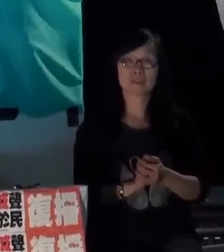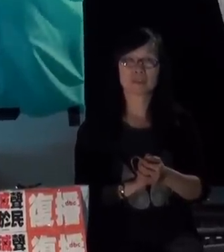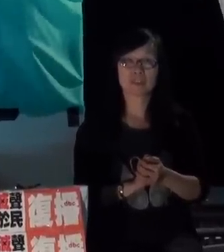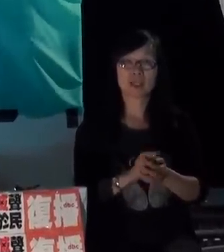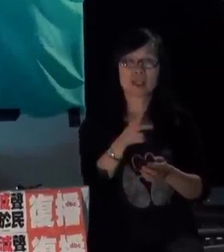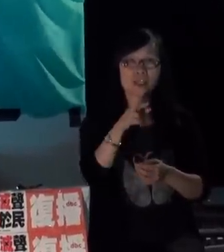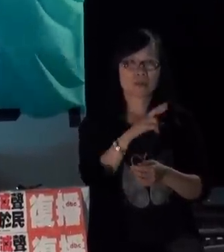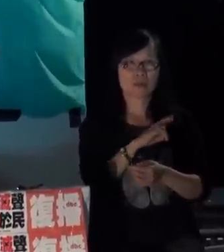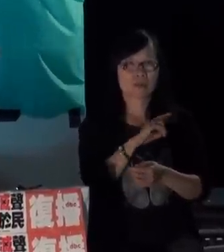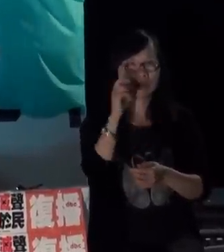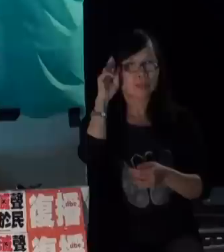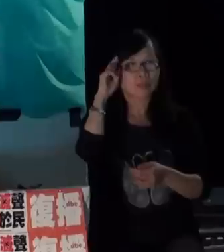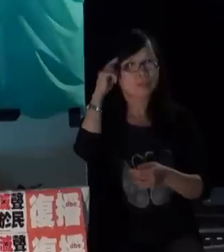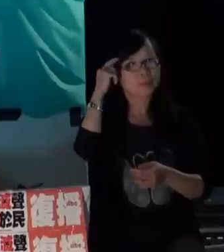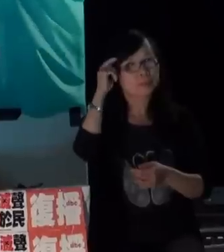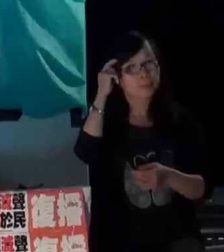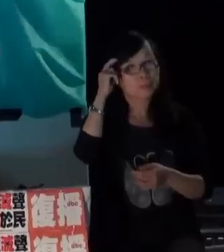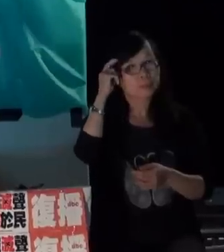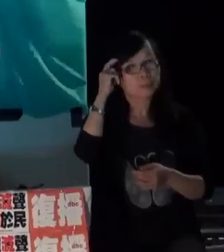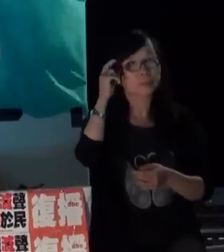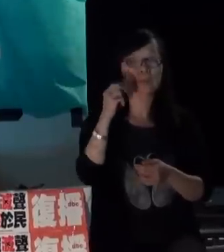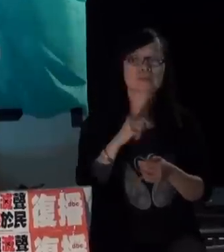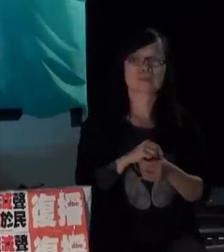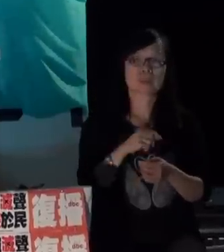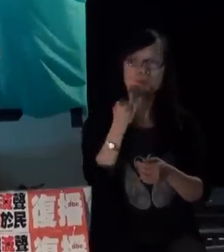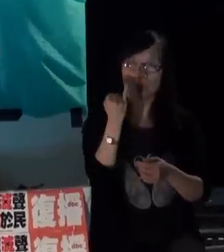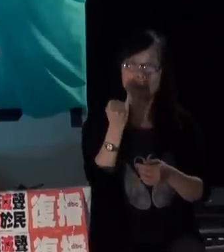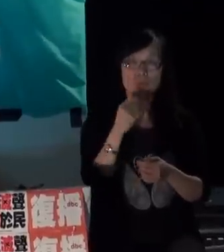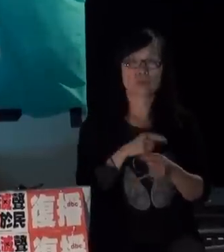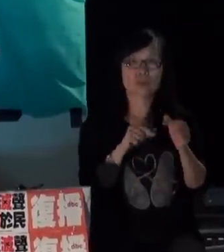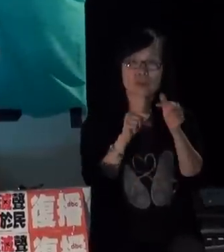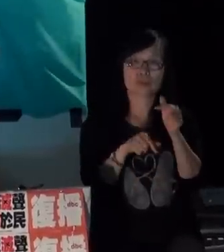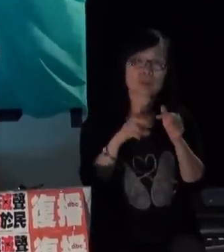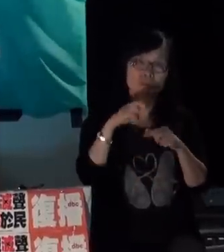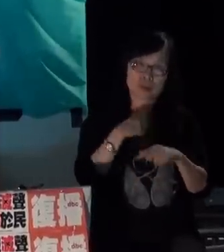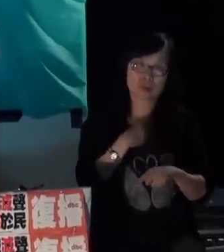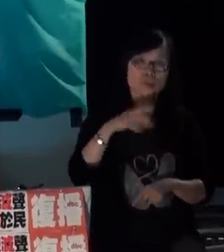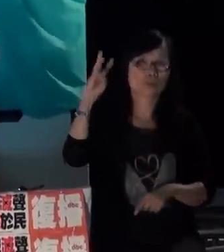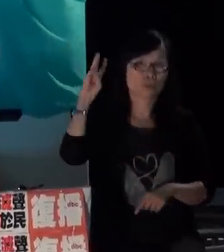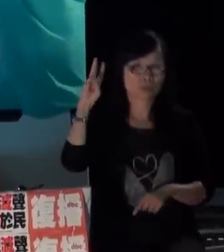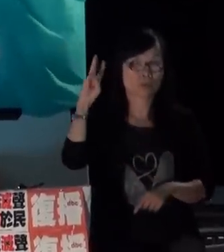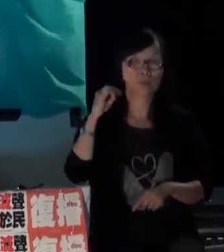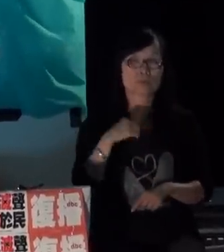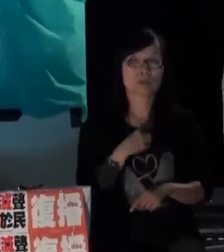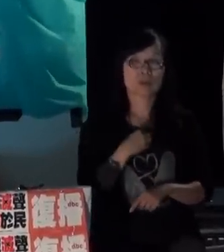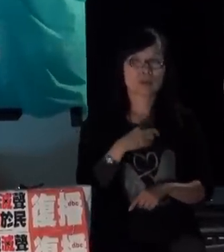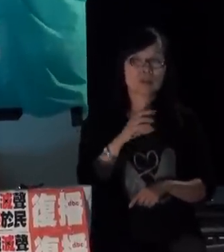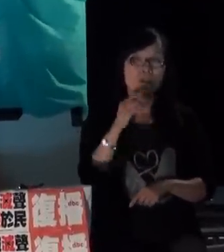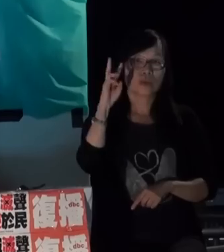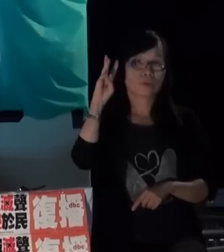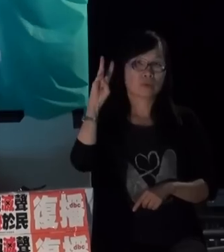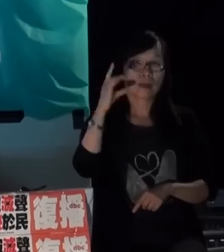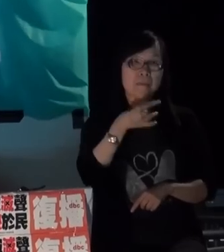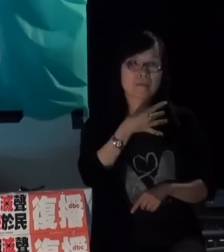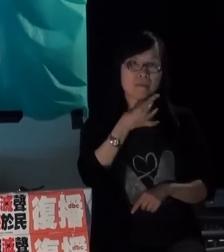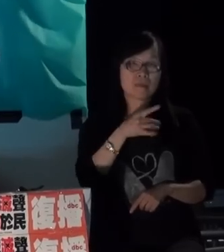自己估計錯咗，自己唔熟書，十月十號我哋先宣誓，未宣誓點開會咧？